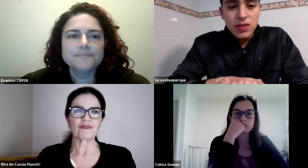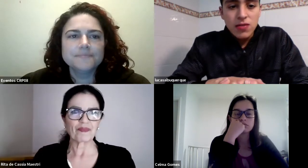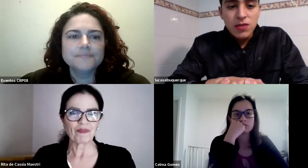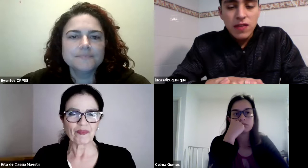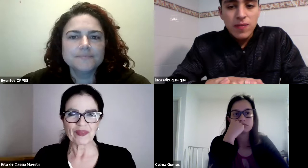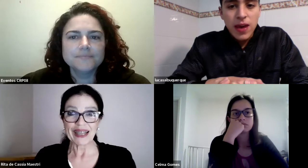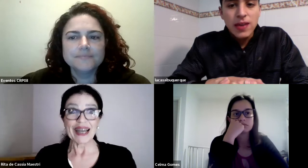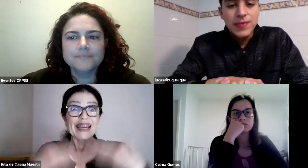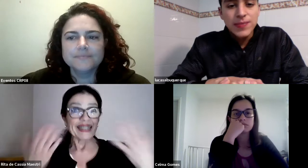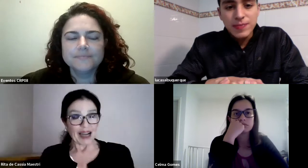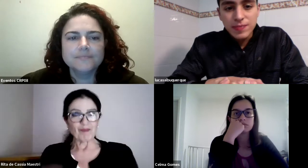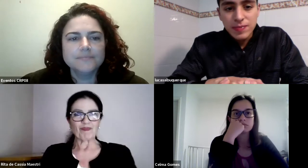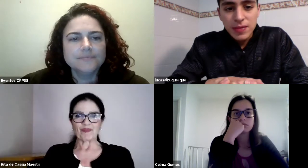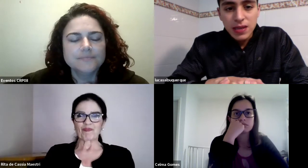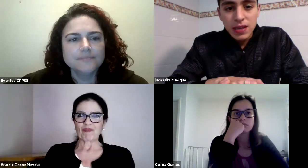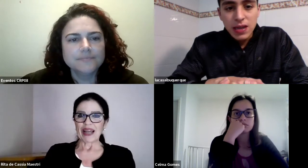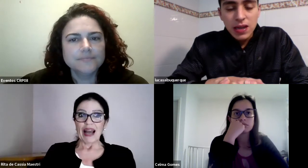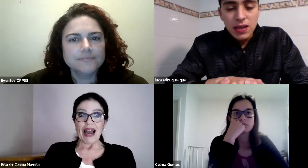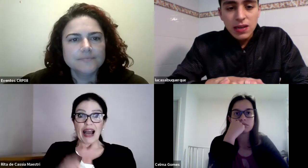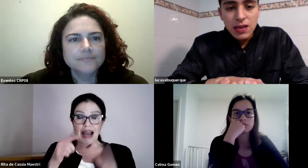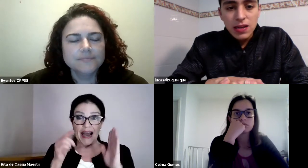Esse é o sinal de UTF-PR.